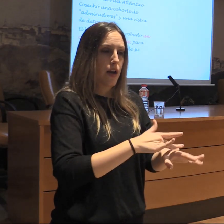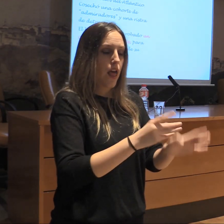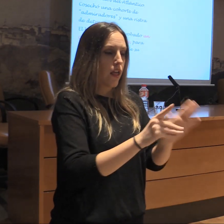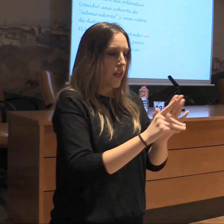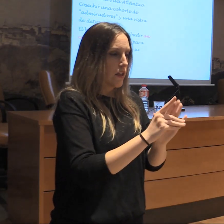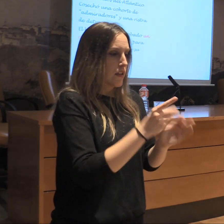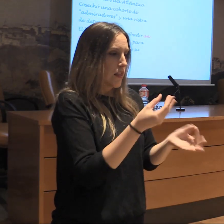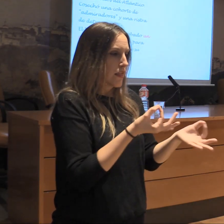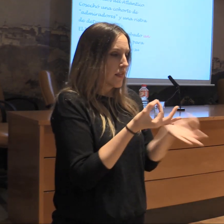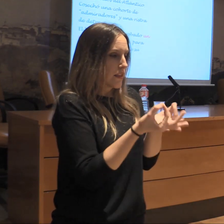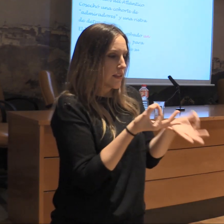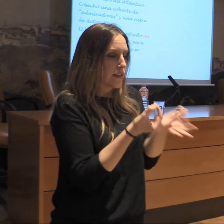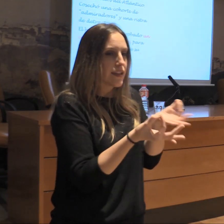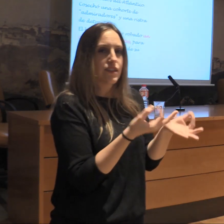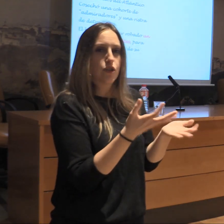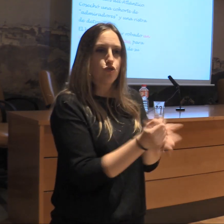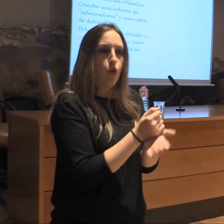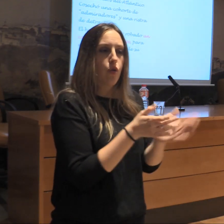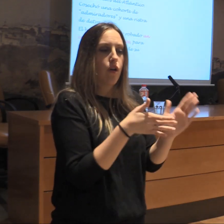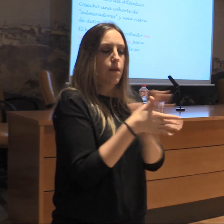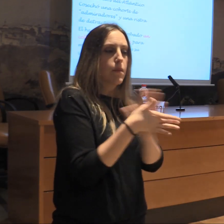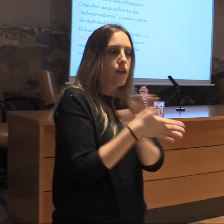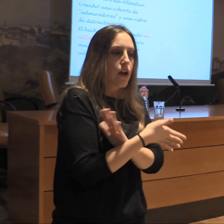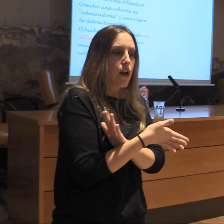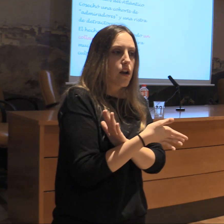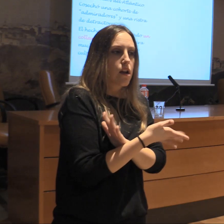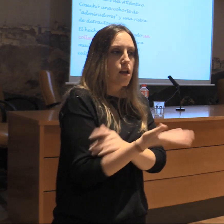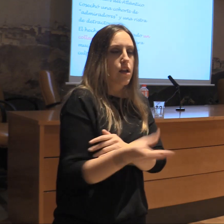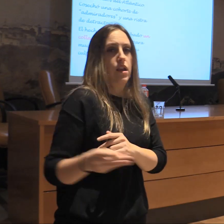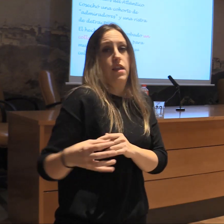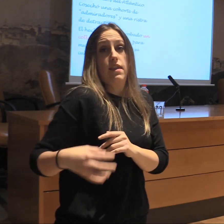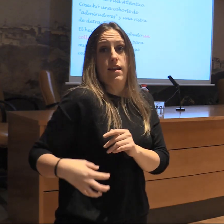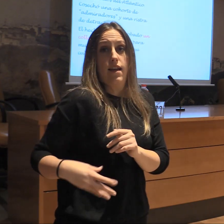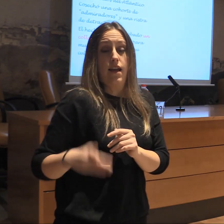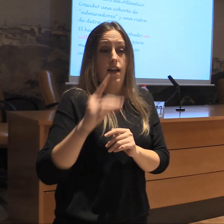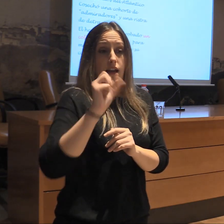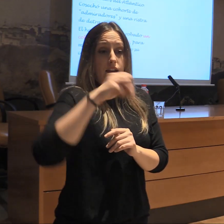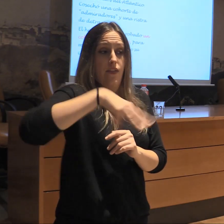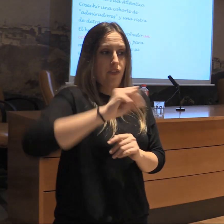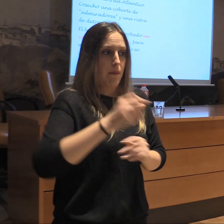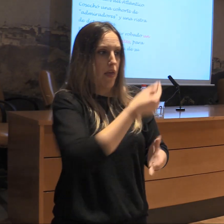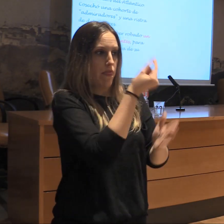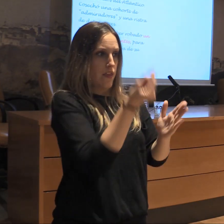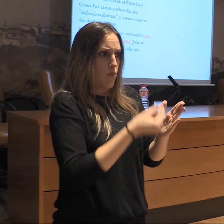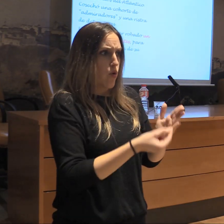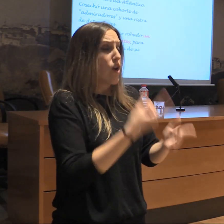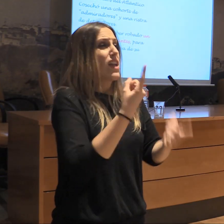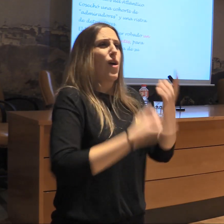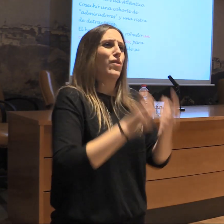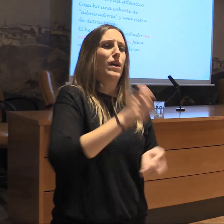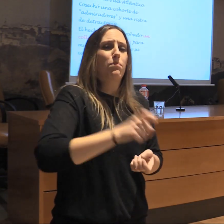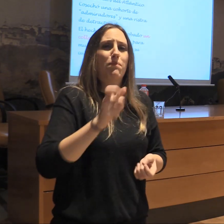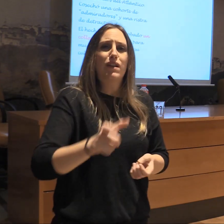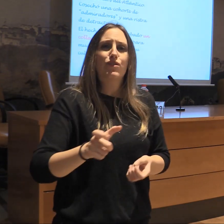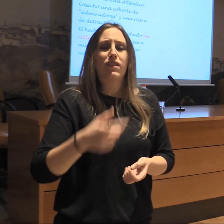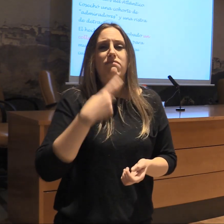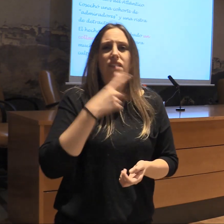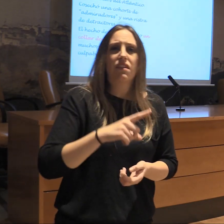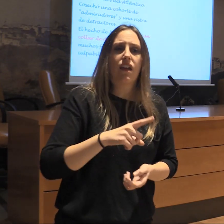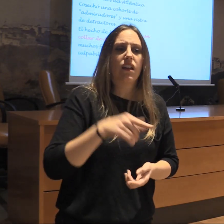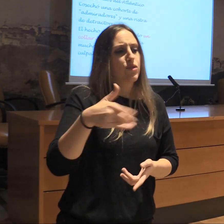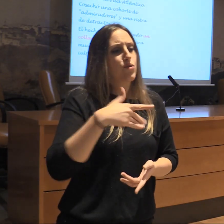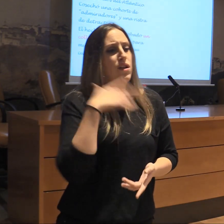hicieron dibujos de la dama y algunos periodistas la presentaban como una víctima inocente y otras como